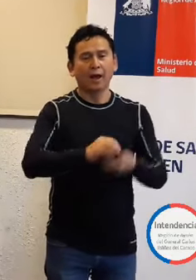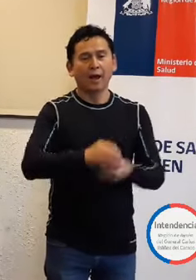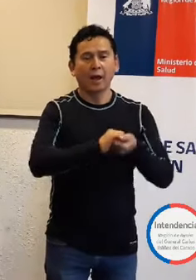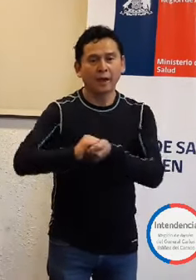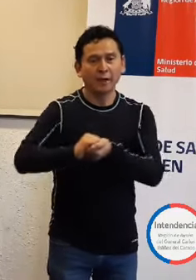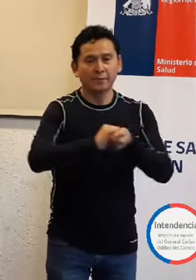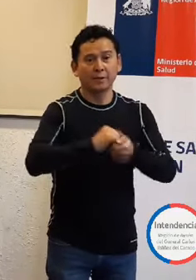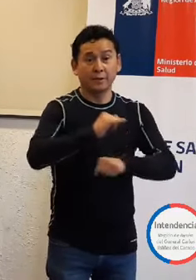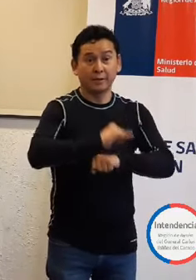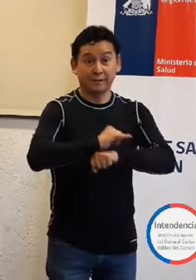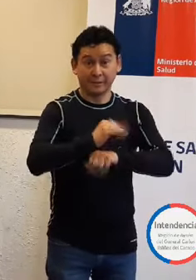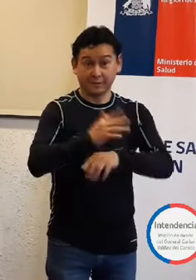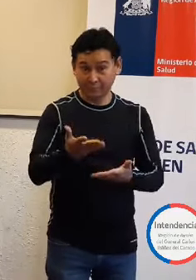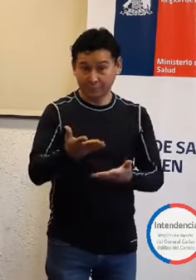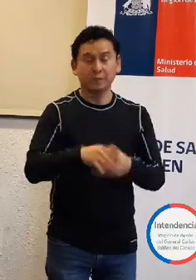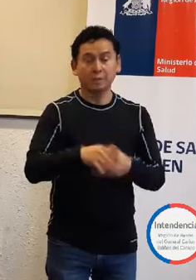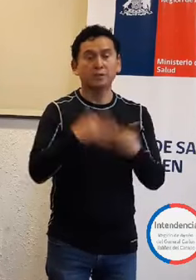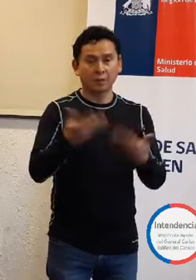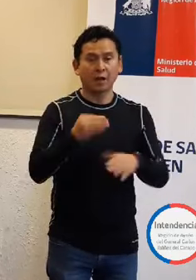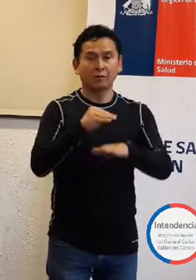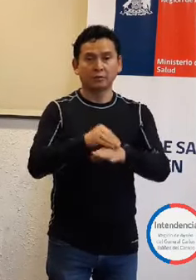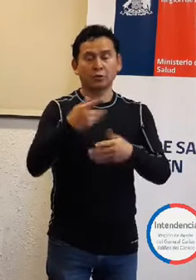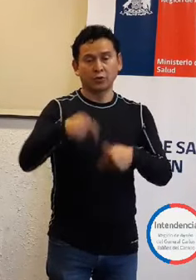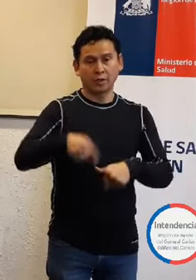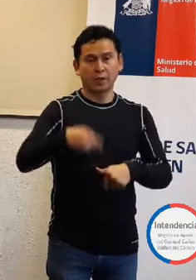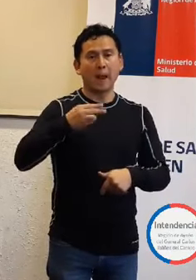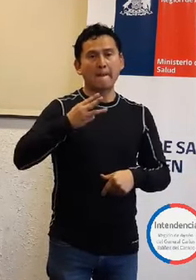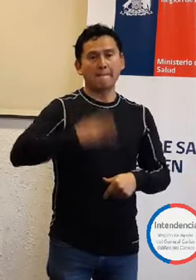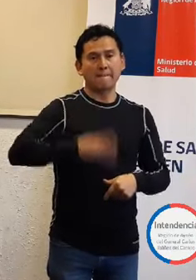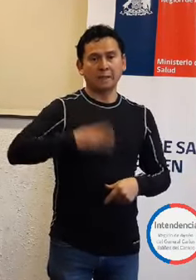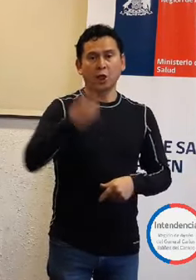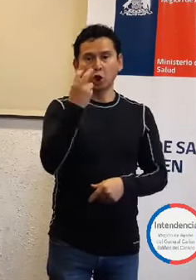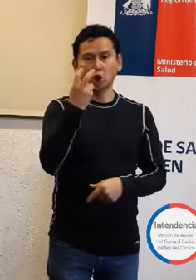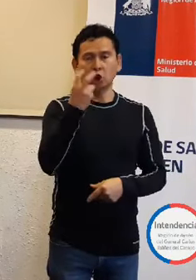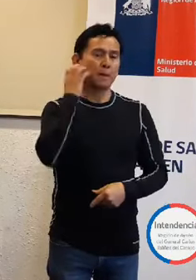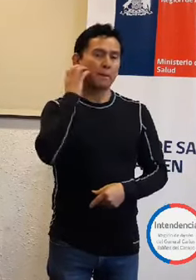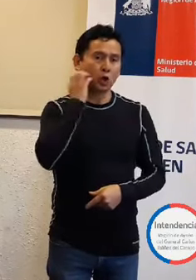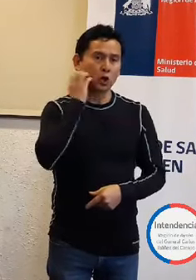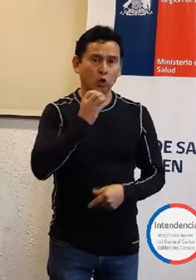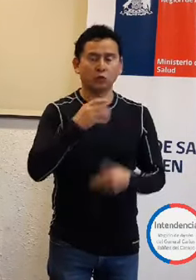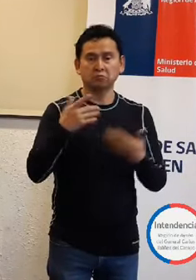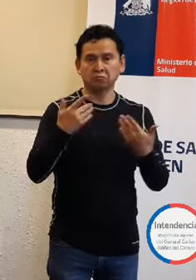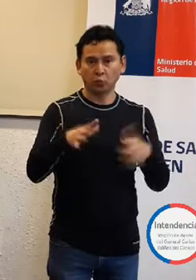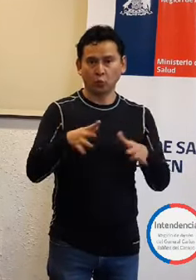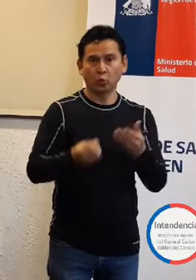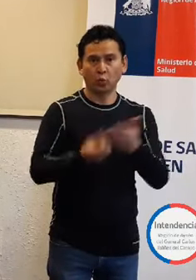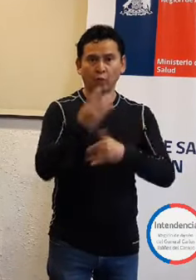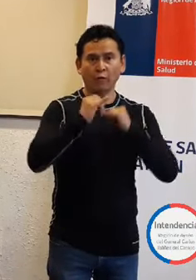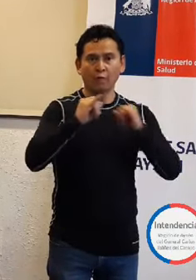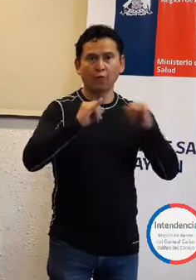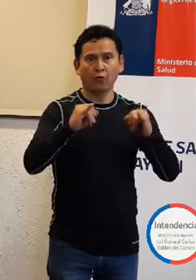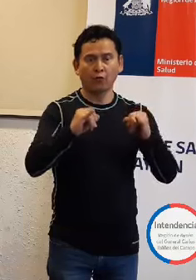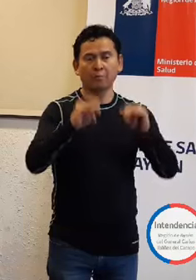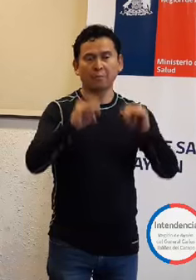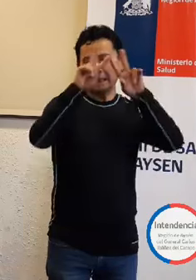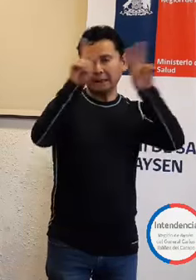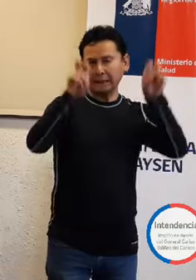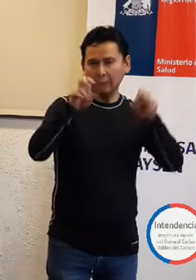amigos de Aysén. Como ya nos han anunciado, hoy día, martes 12 de mayo, un nuevo informe de actualización de temas